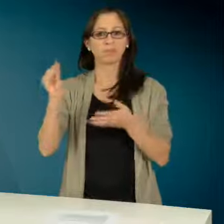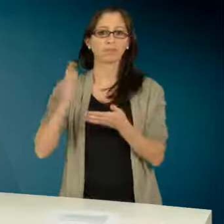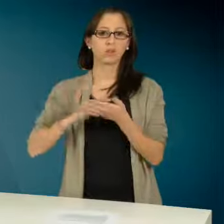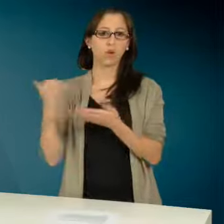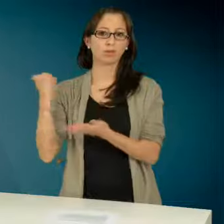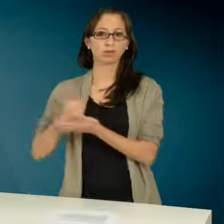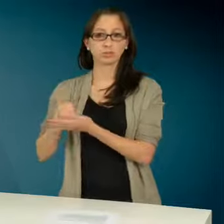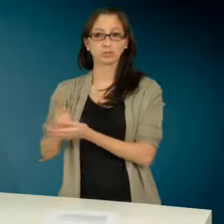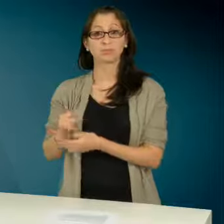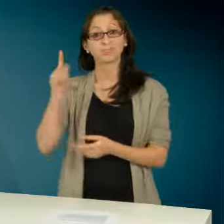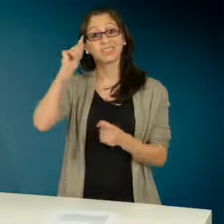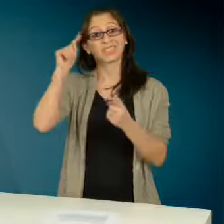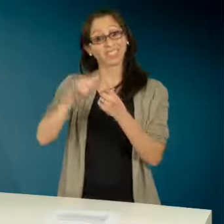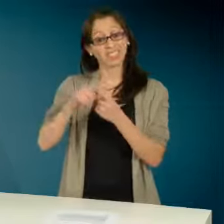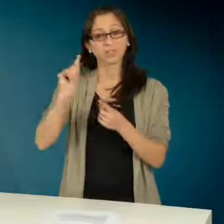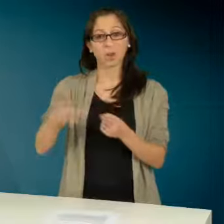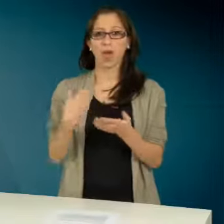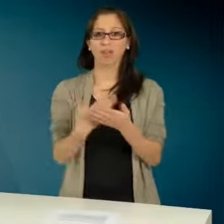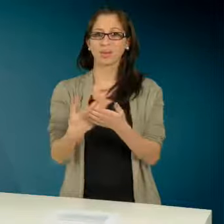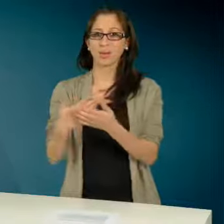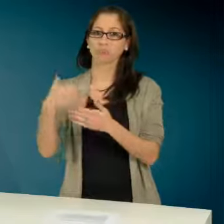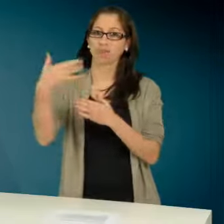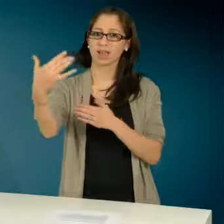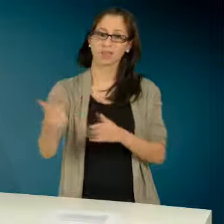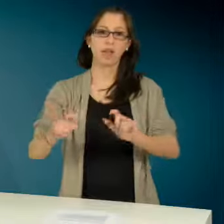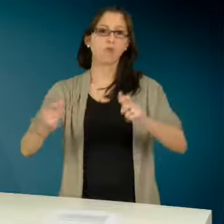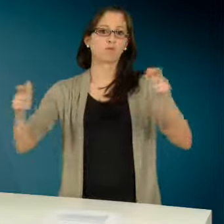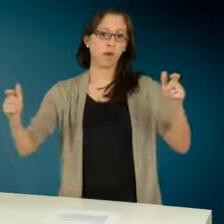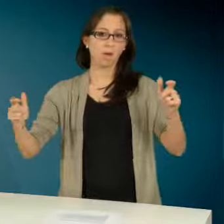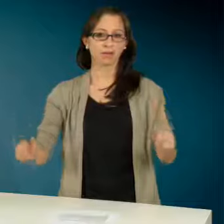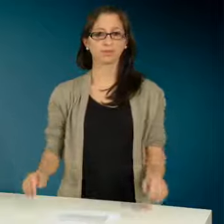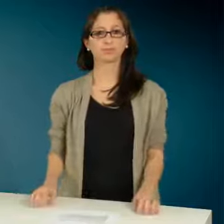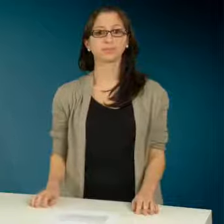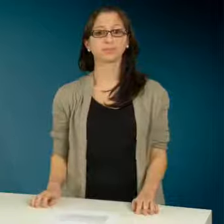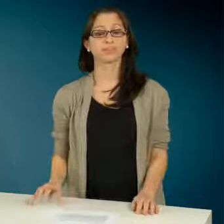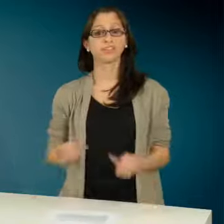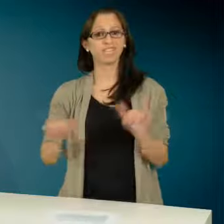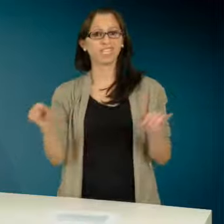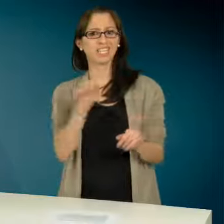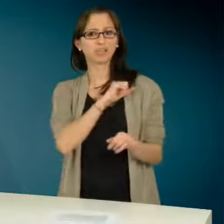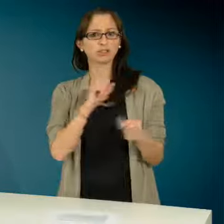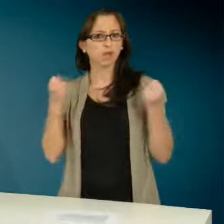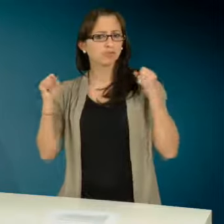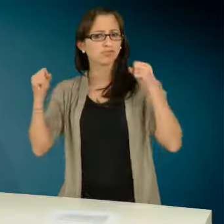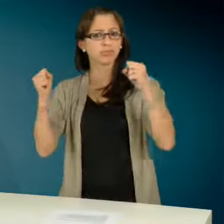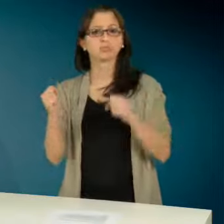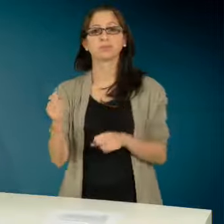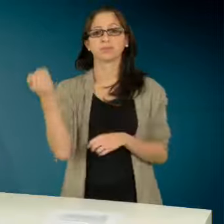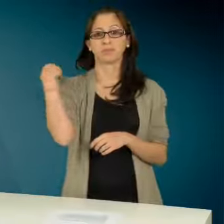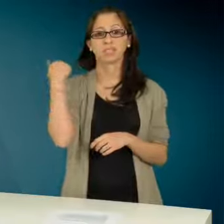es aber, diese Angebote auszubauen. Wie wurde das erreicht? In den